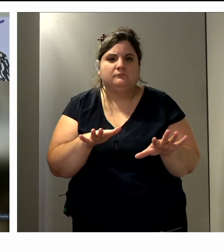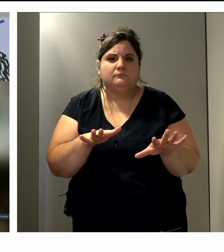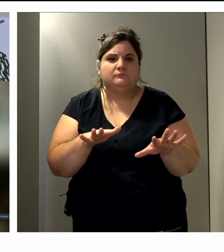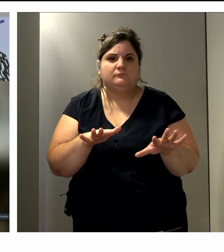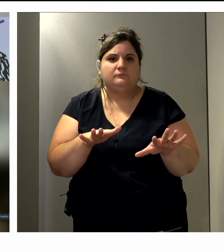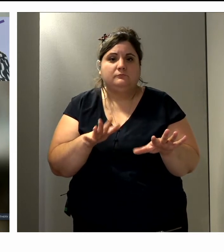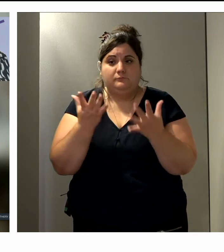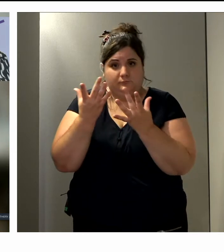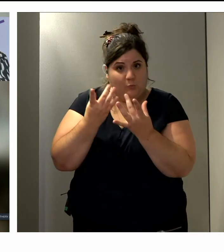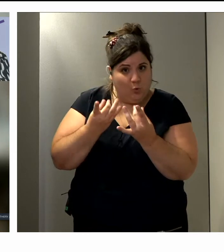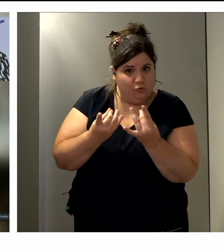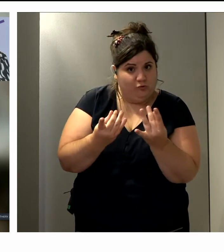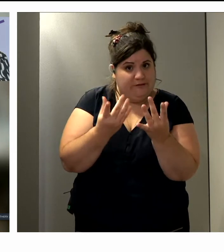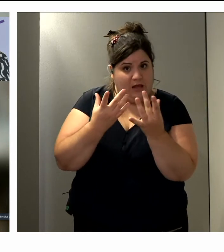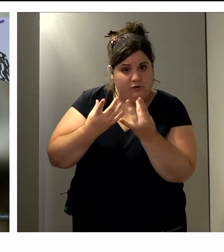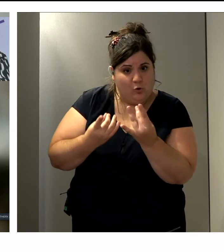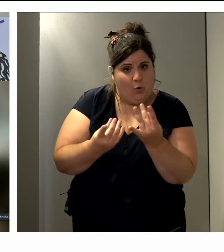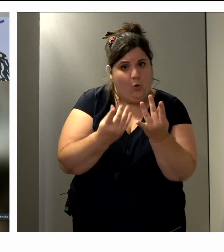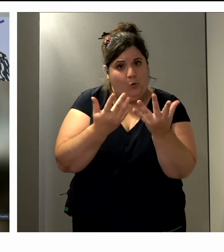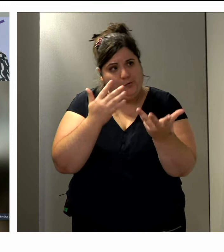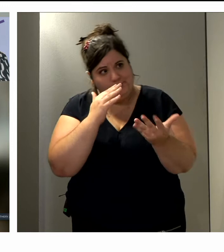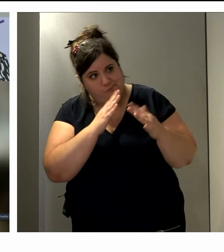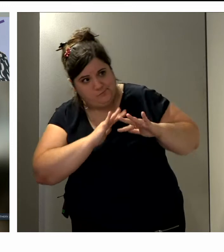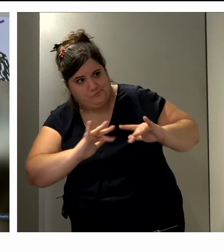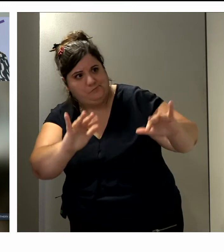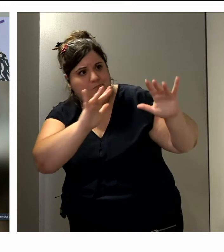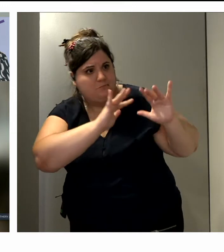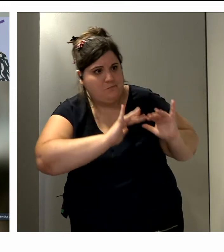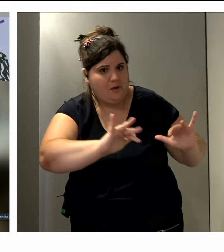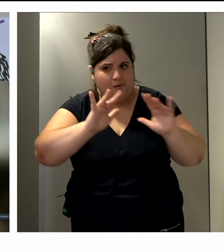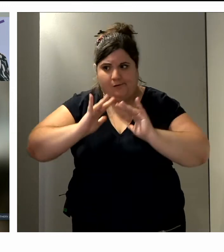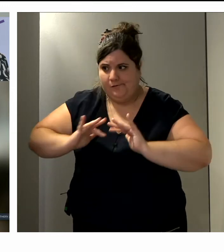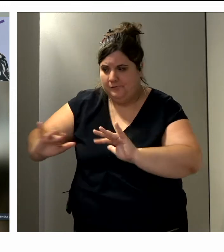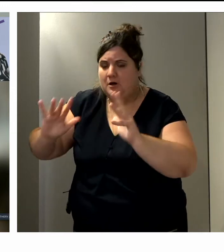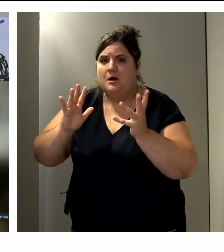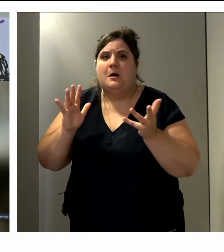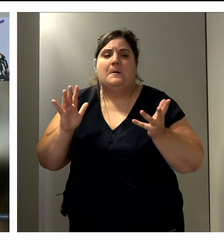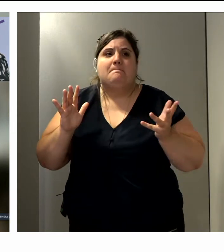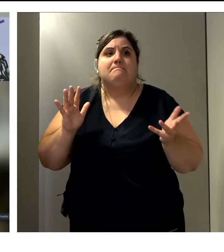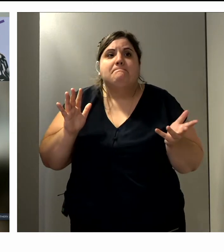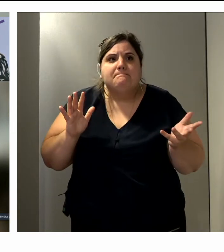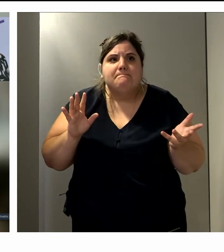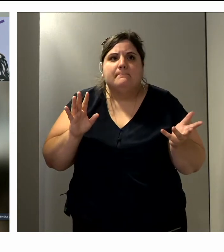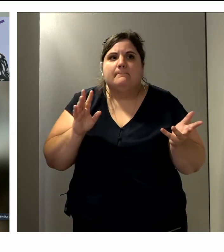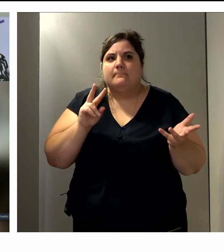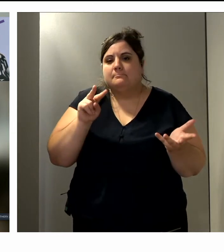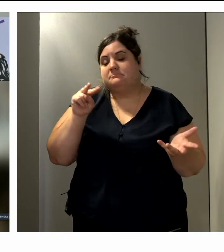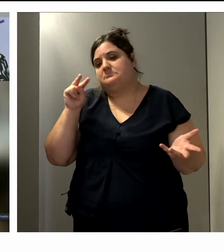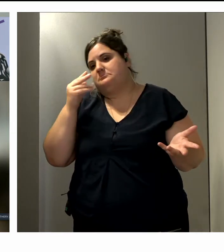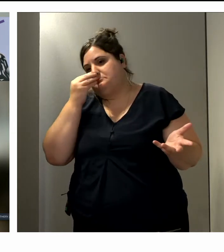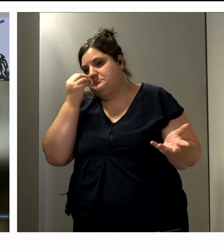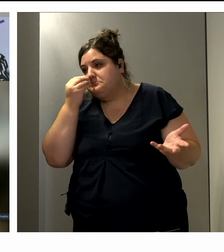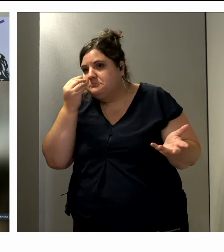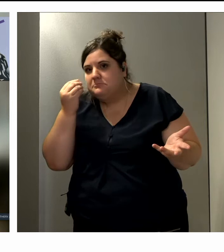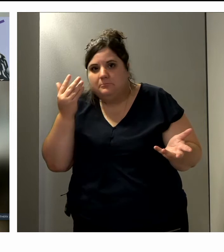de sensibilisation au handicap pour les universités, j'avoue ne pas avoir beaucoup